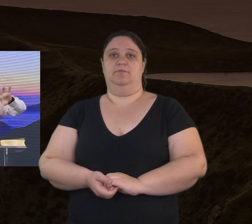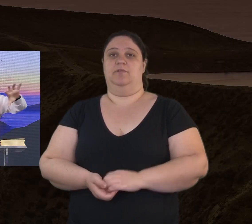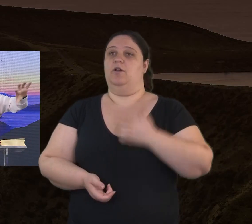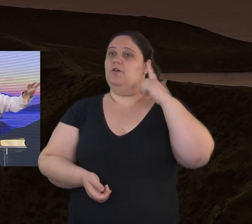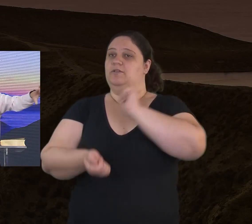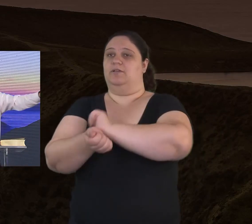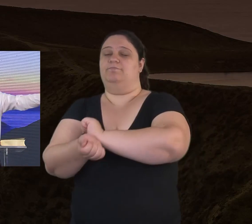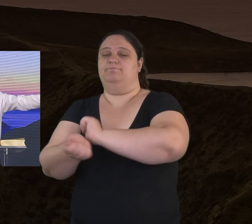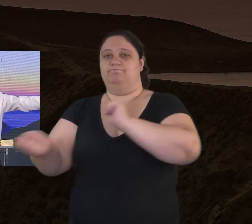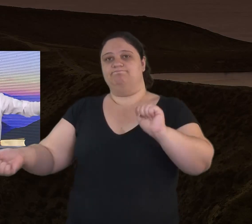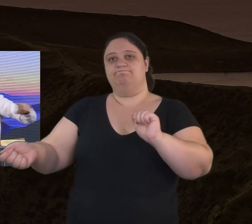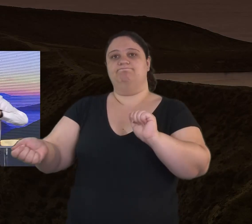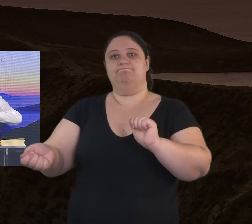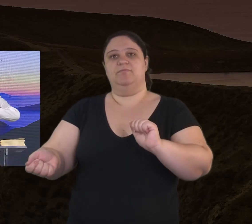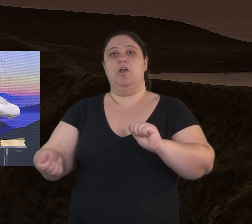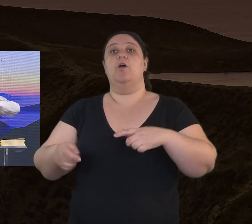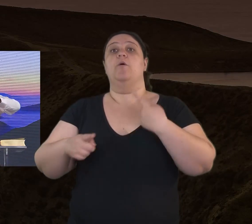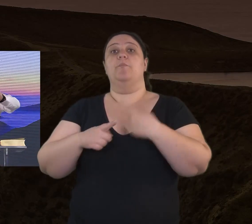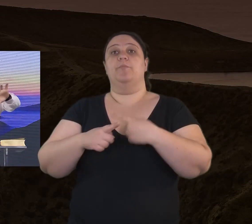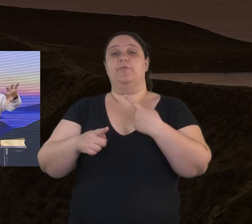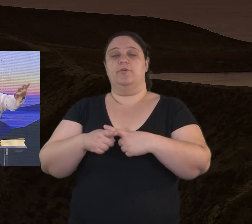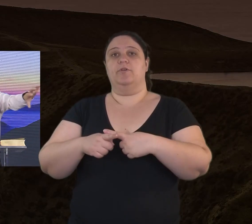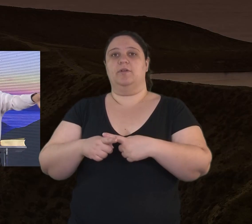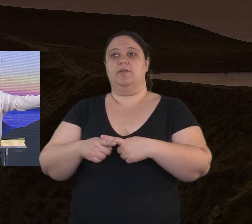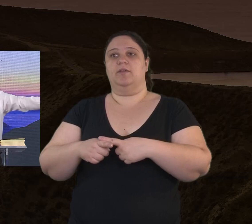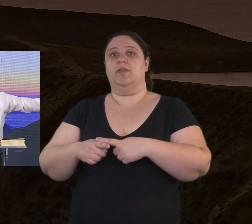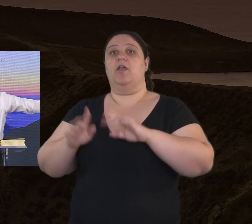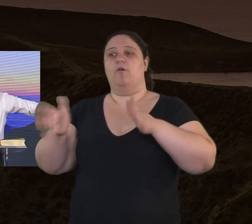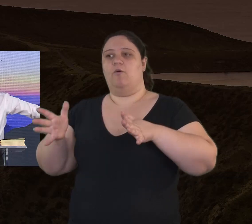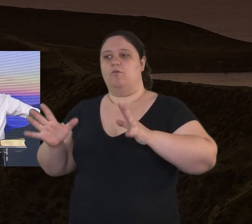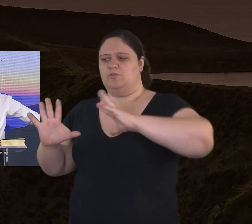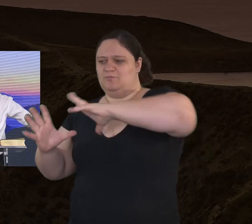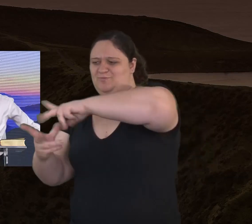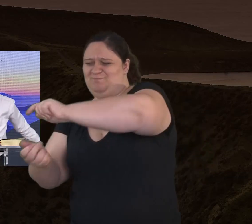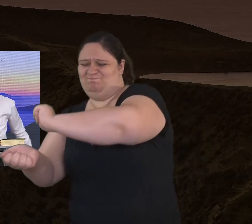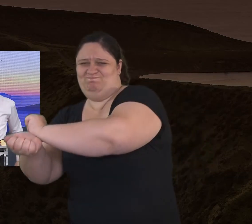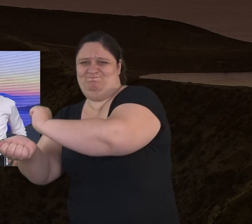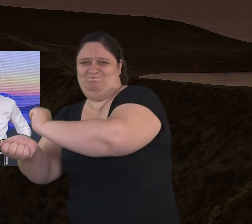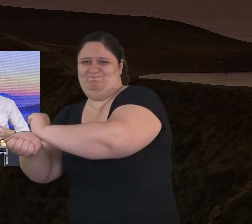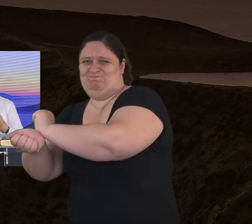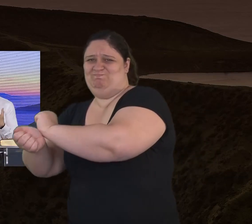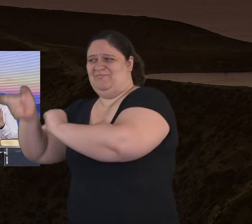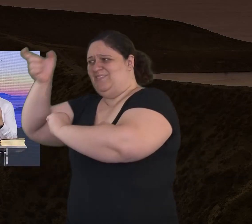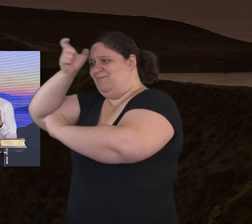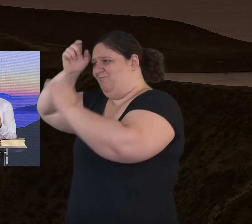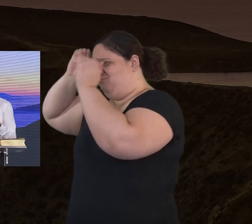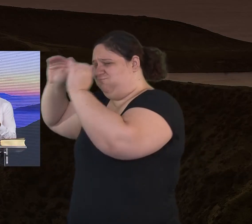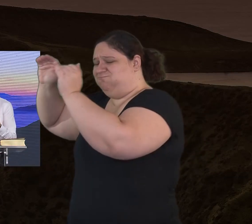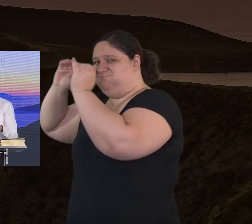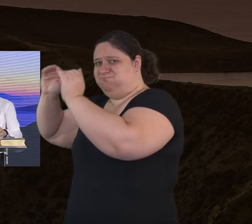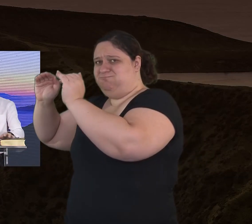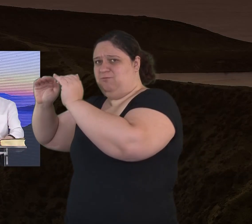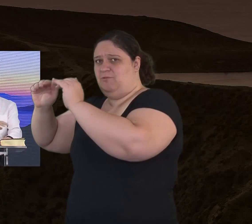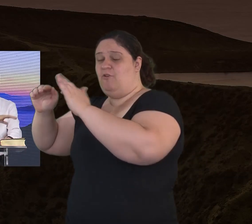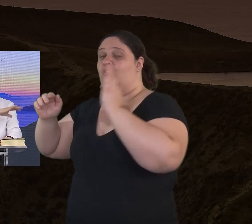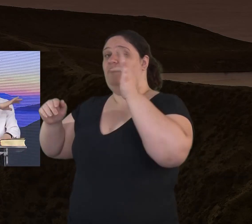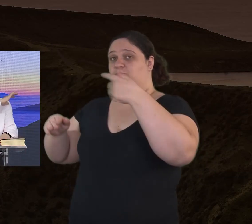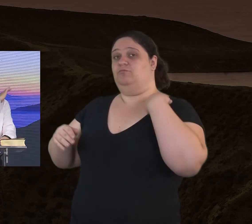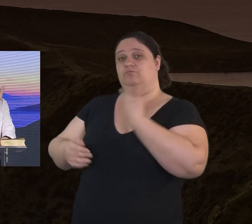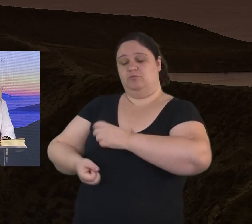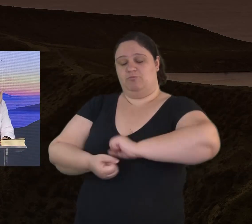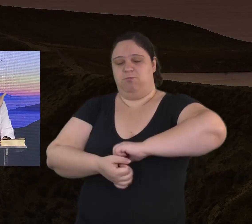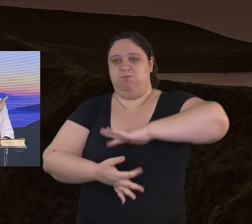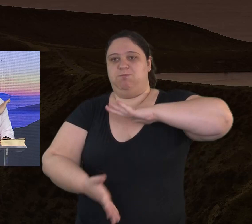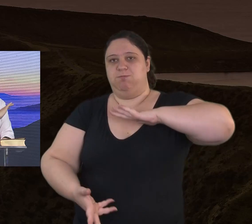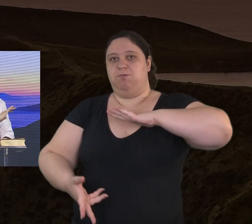encher todas as coisas novamente. Ele reconecta toda a criação novamente e usa-nos, igreja, para